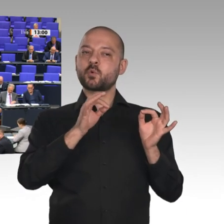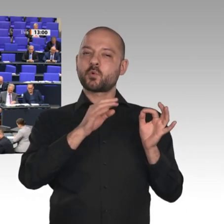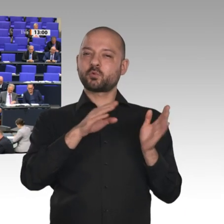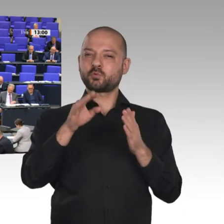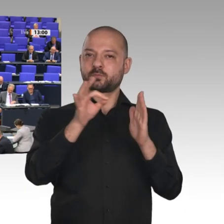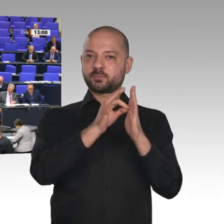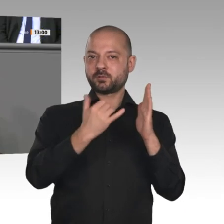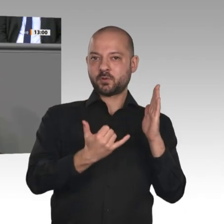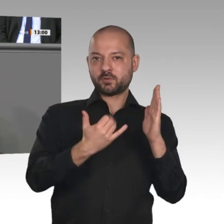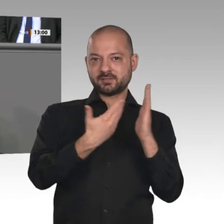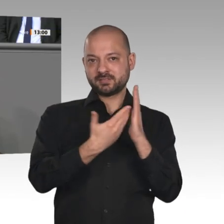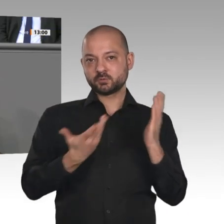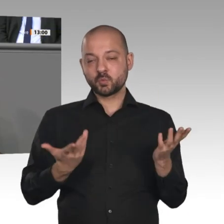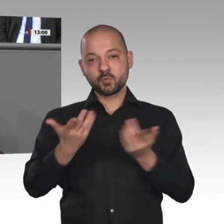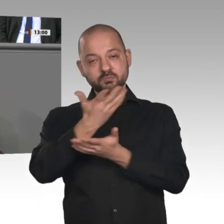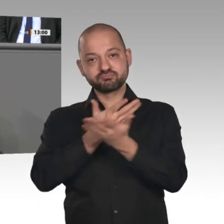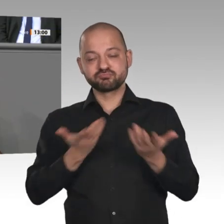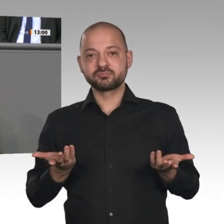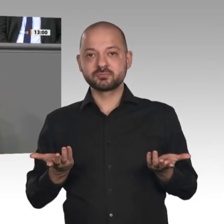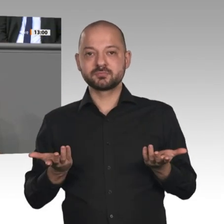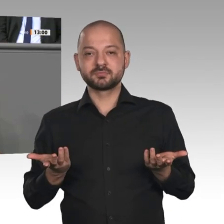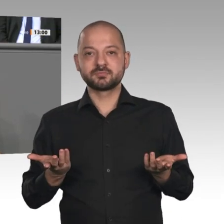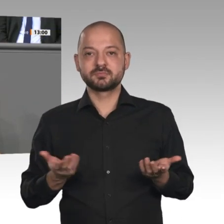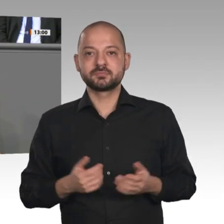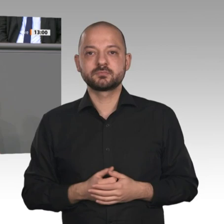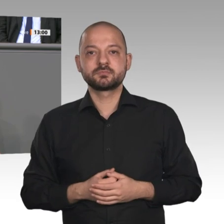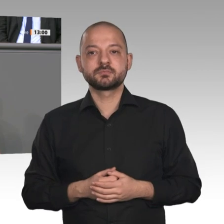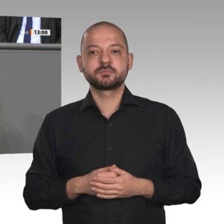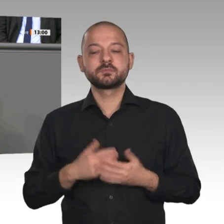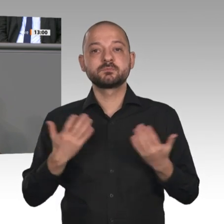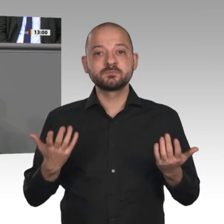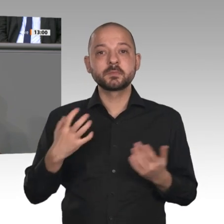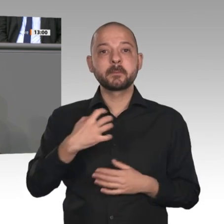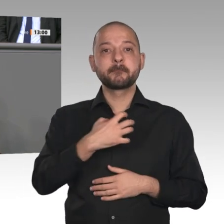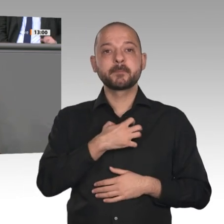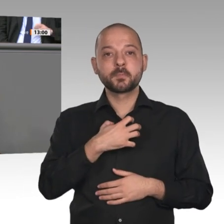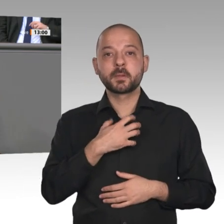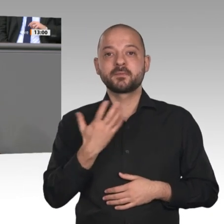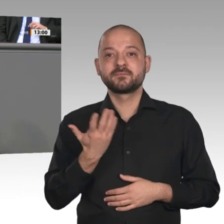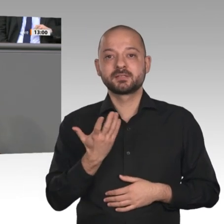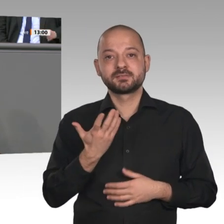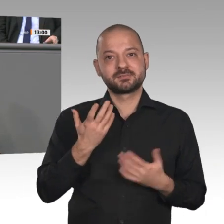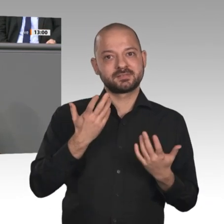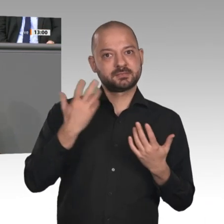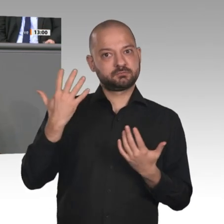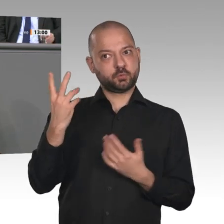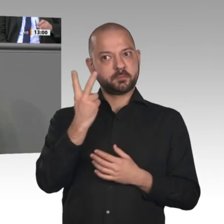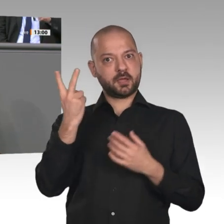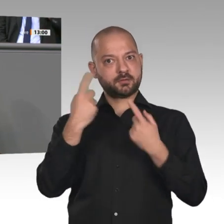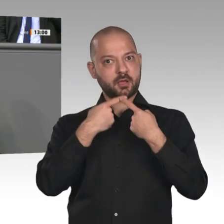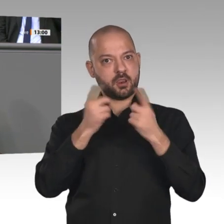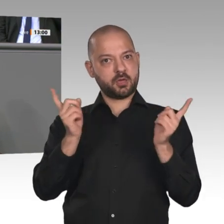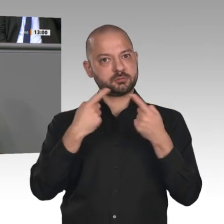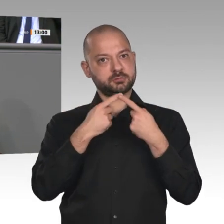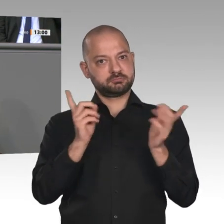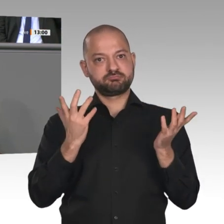Das Problem besteht darin, dass auch die beiden Erlasse des Bundesinnenministeriums und auch die beiden Gesetzentwürfe der